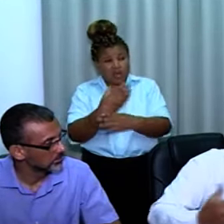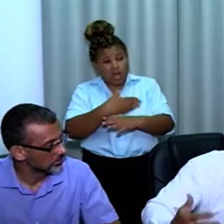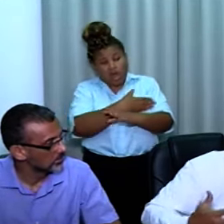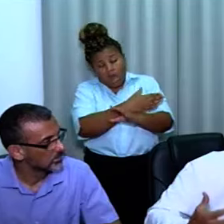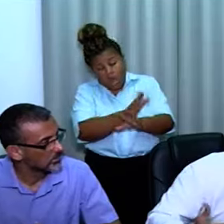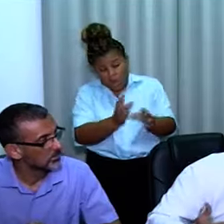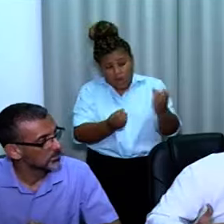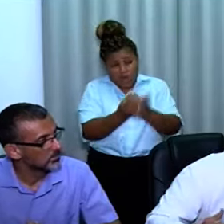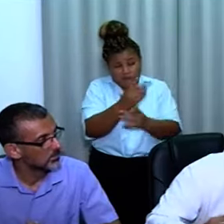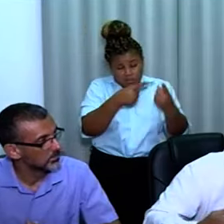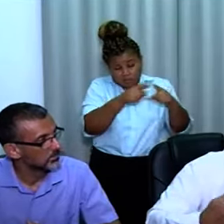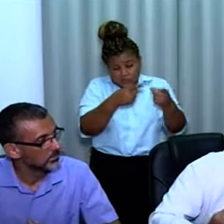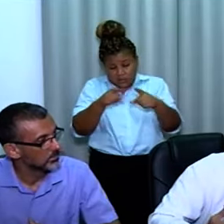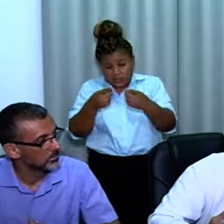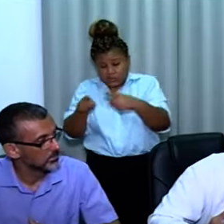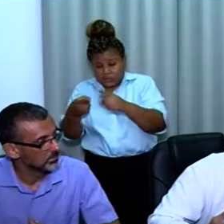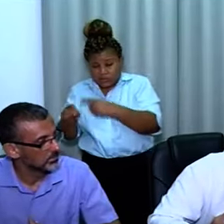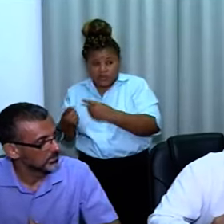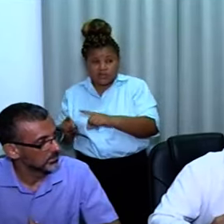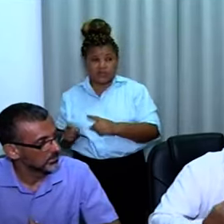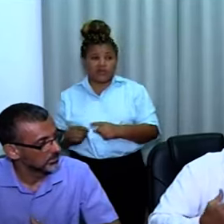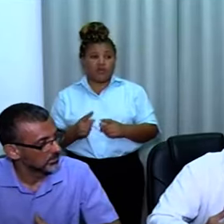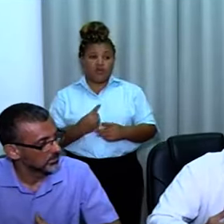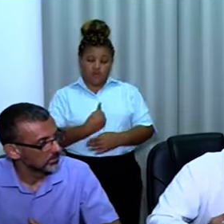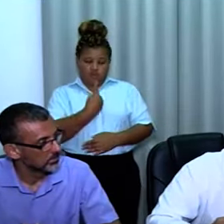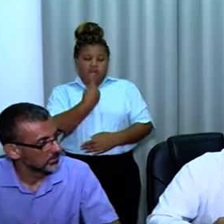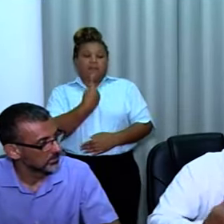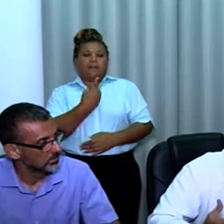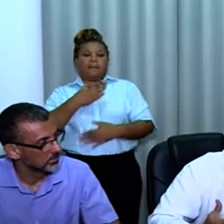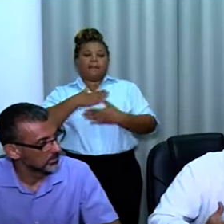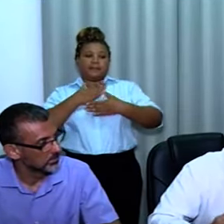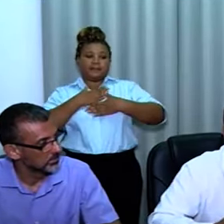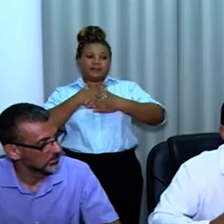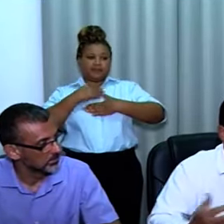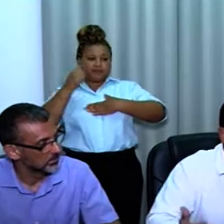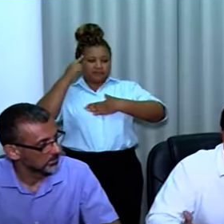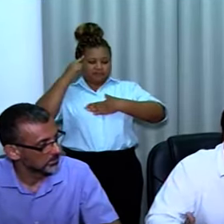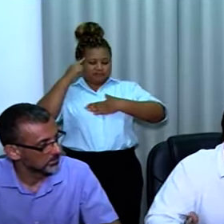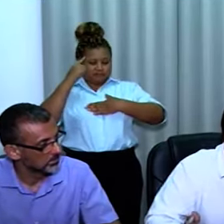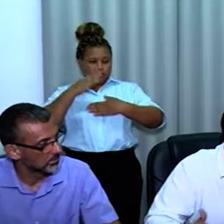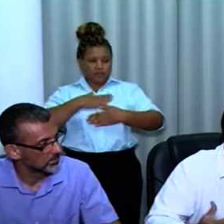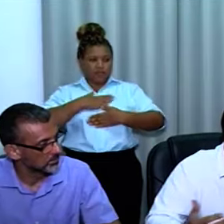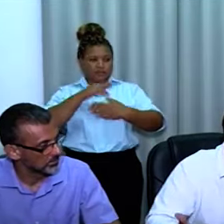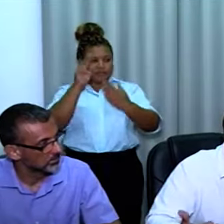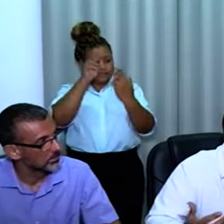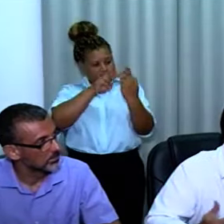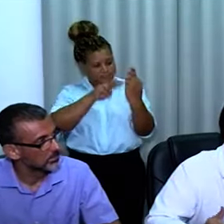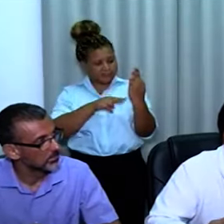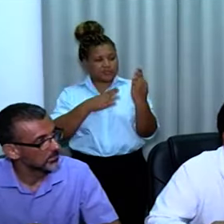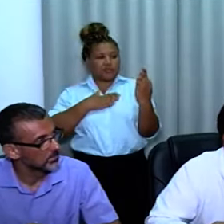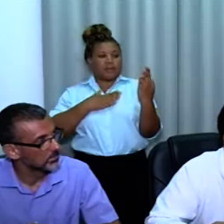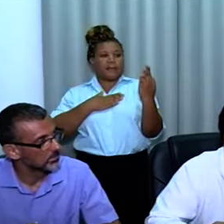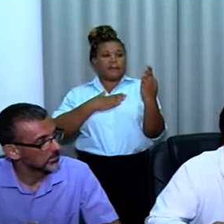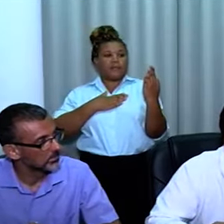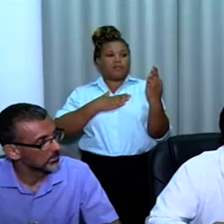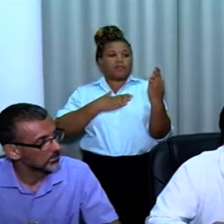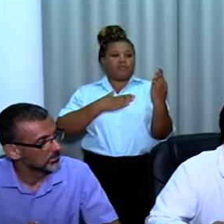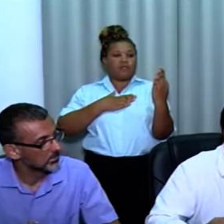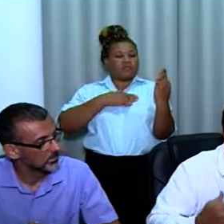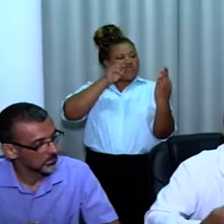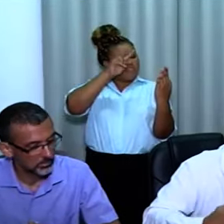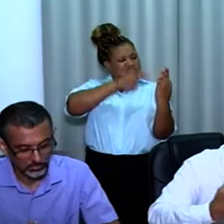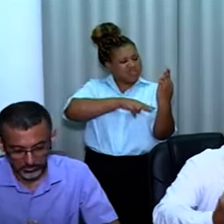qui fait bonne préparation, filtrer sa bonne information, l'information comme technique, partager entre nous bonne du monde bonne